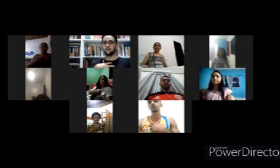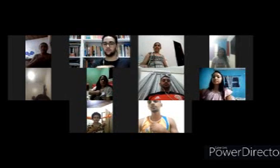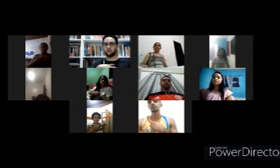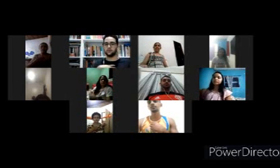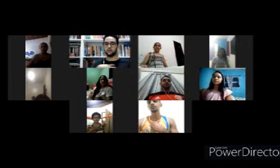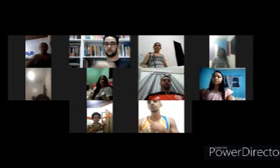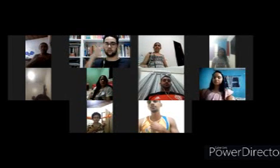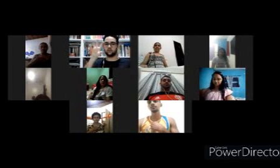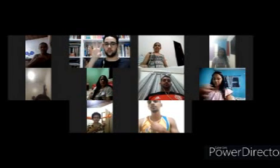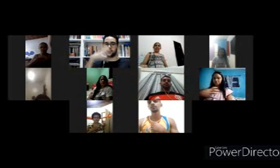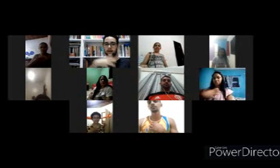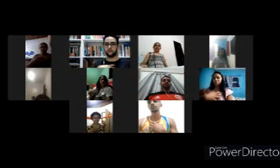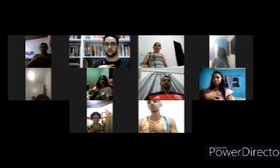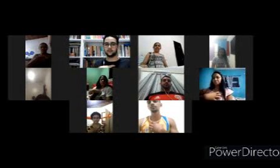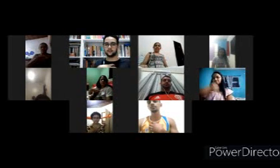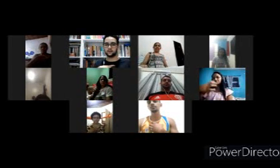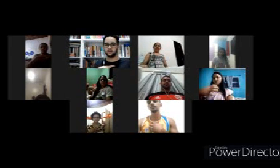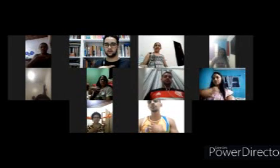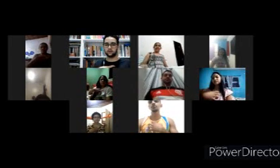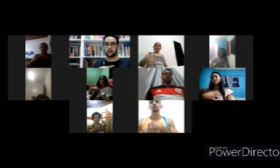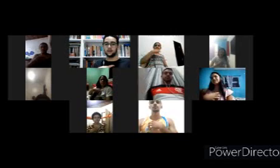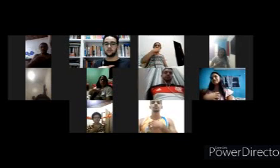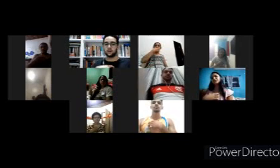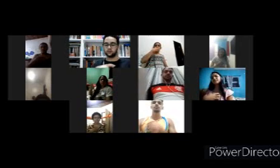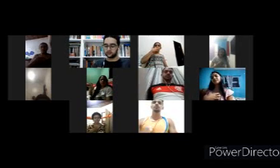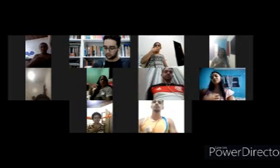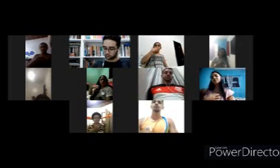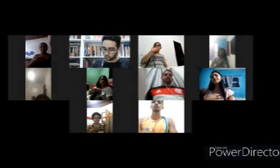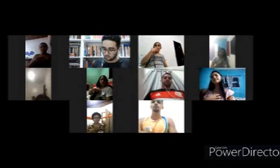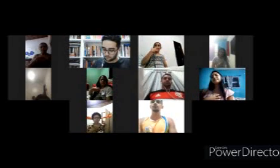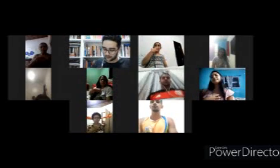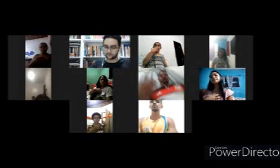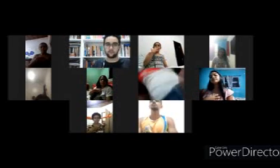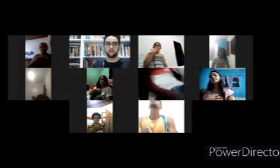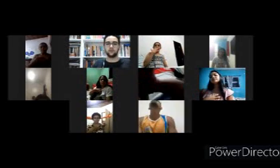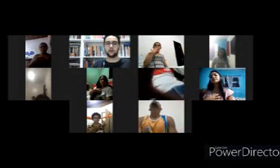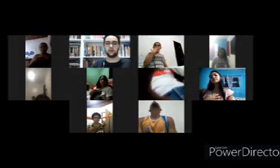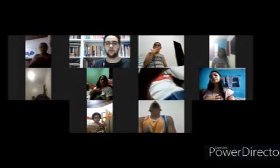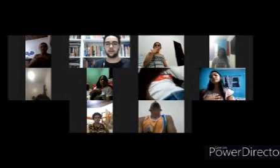no meio, sentimento. Mão em garra, faz aqui, sentimento. Se eu quero dizer que eu estou bravo, o que é que eu faço?